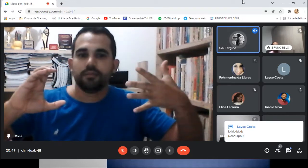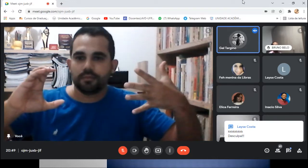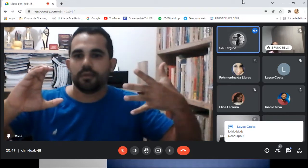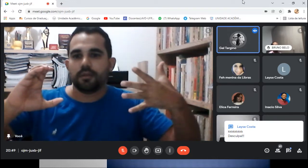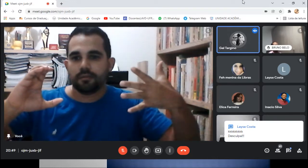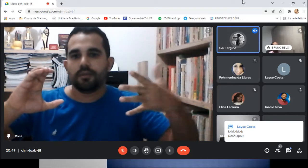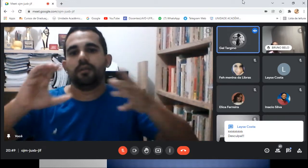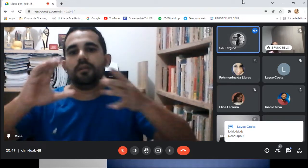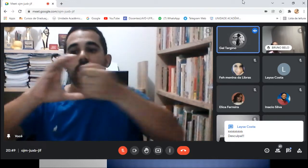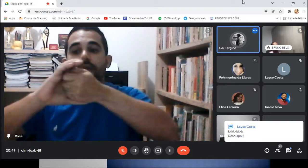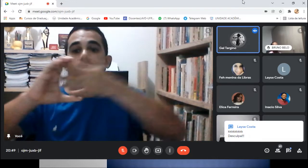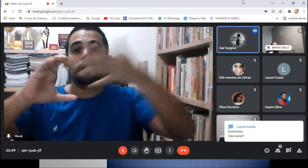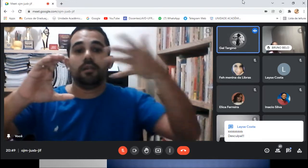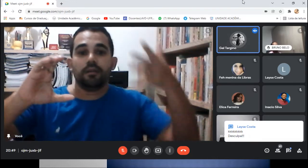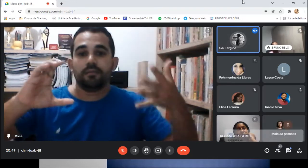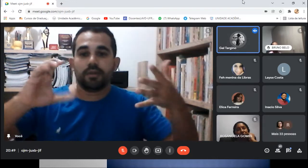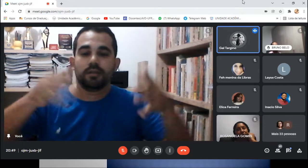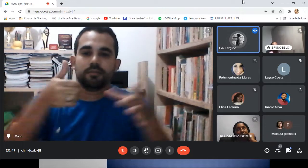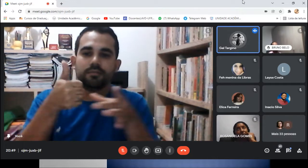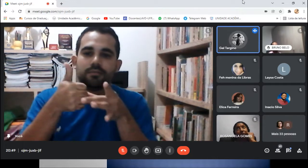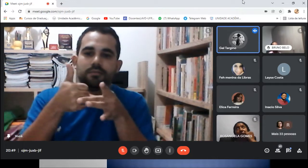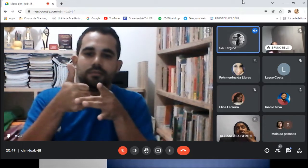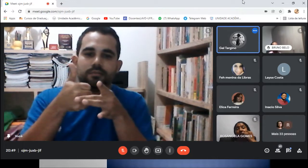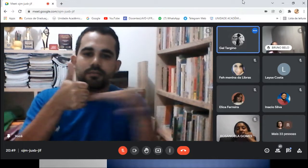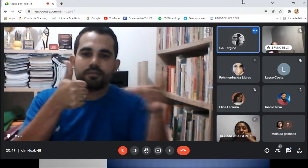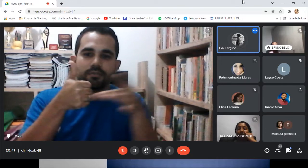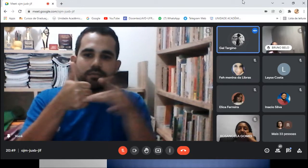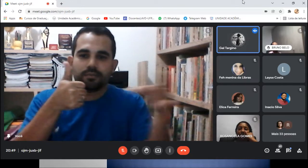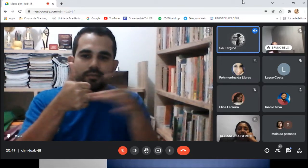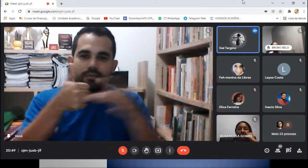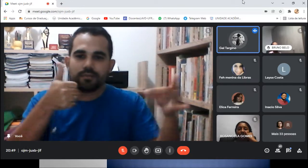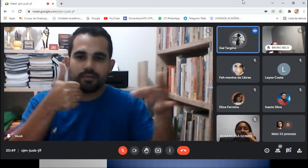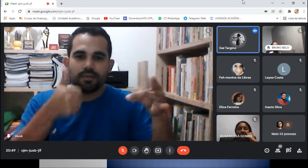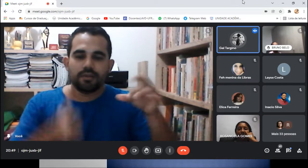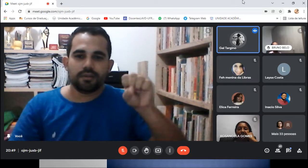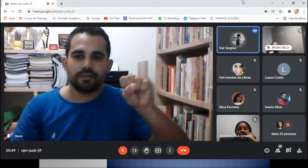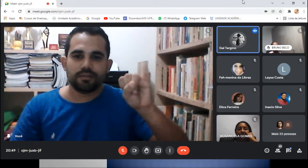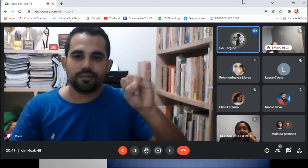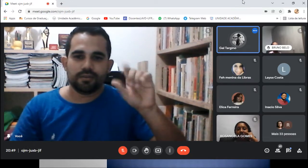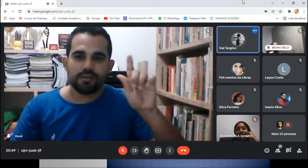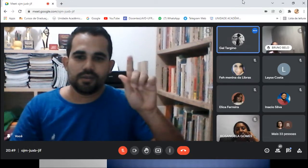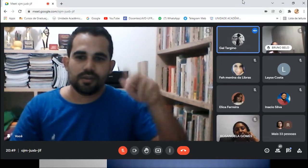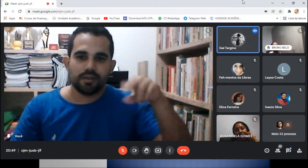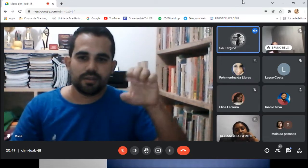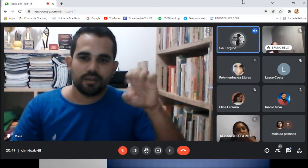as características, certo? De cada tipo de